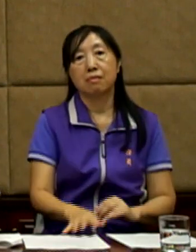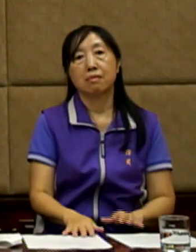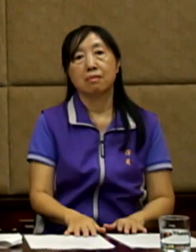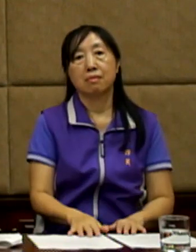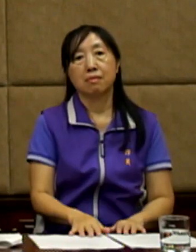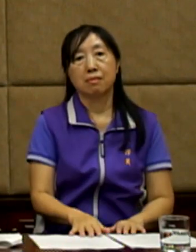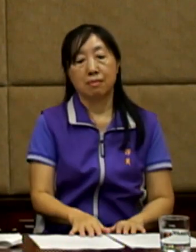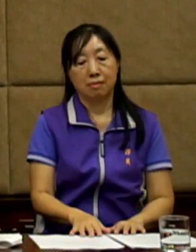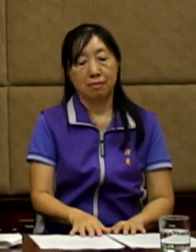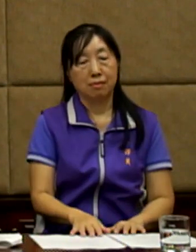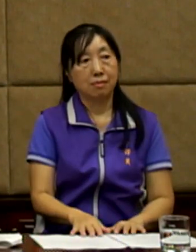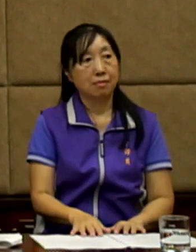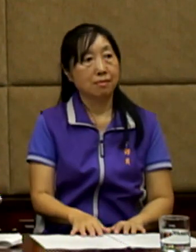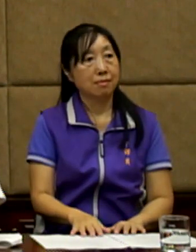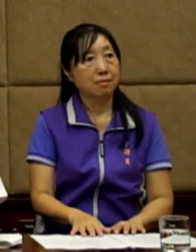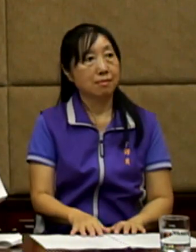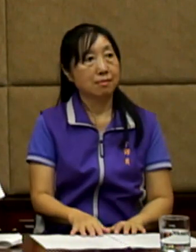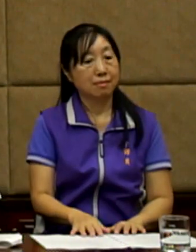样。